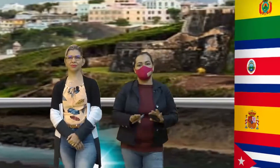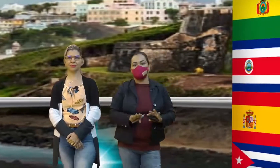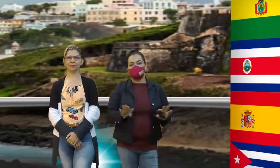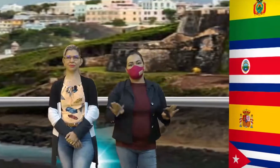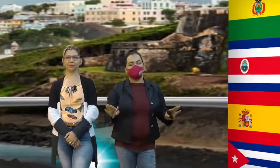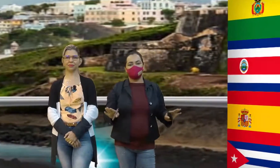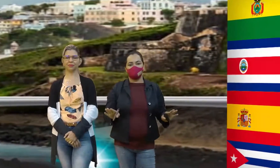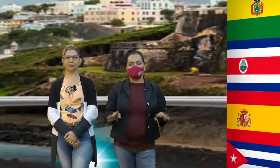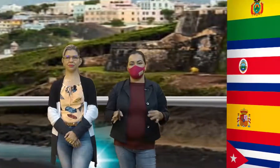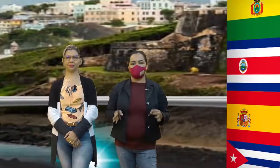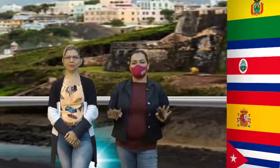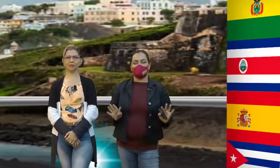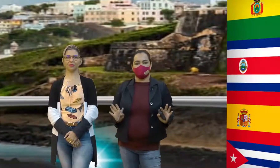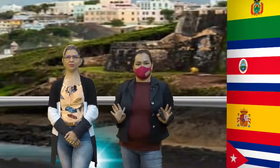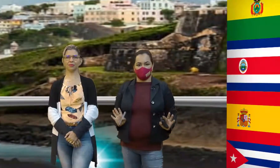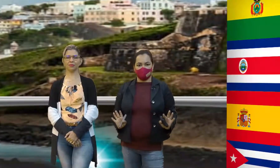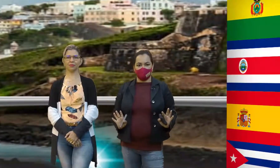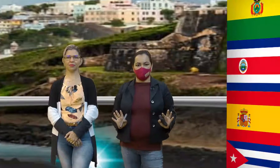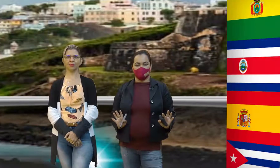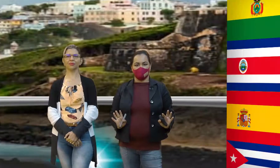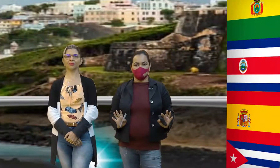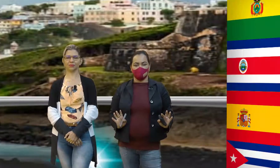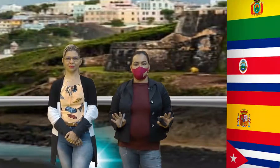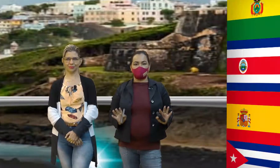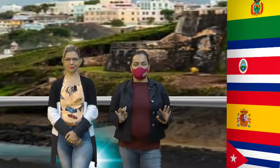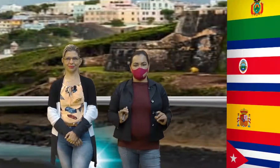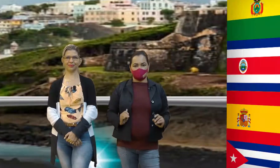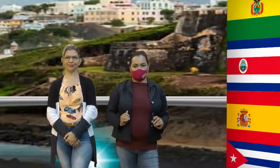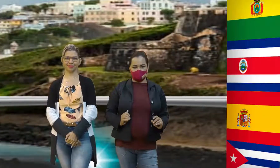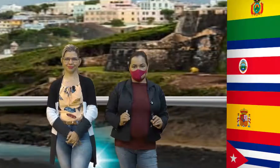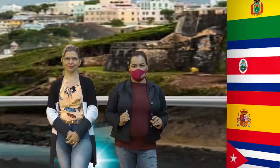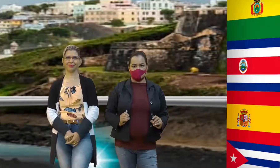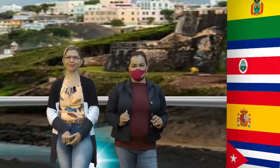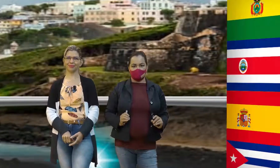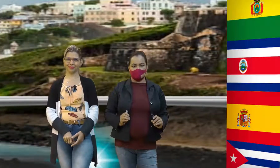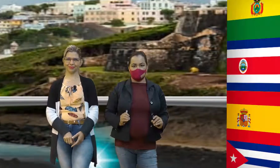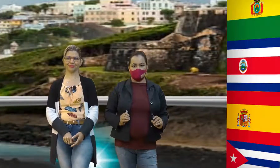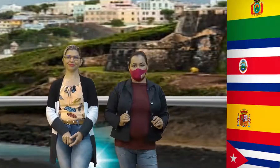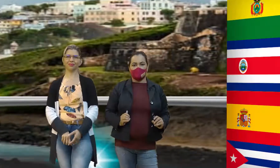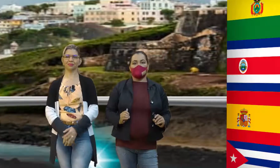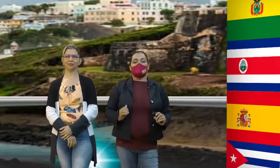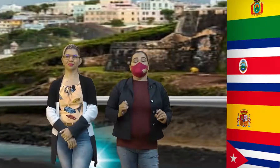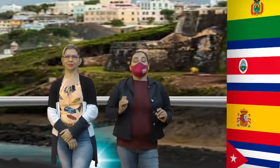país, beleza, tranquilinho lá na dele, vizinho dos Estados Unidos.